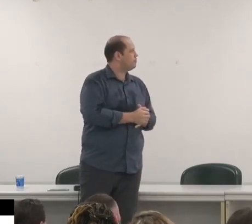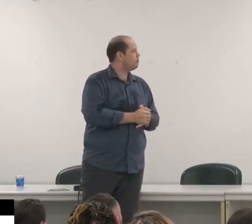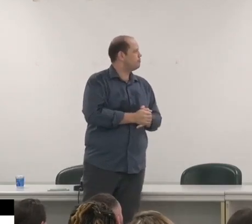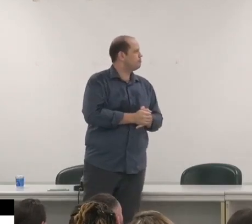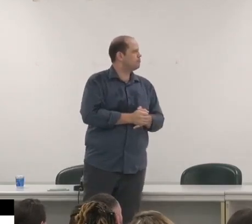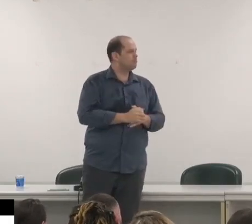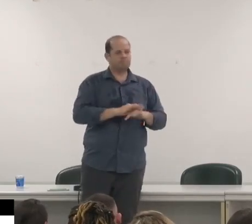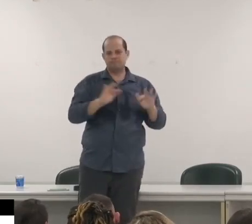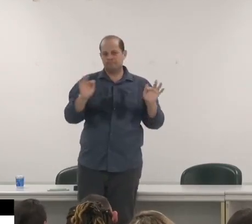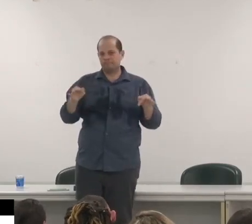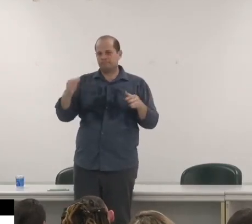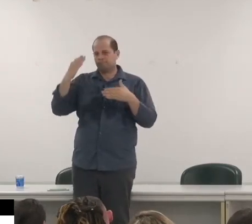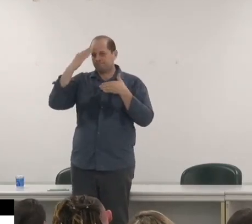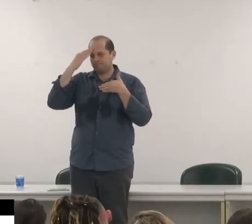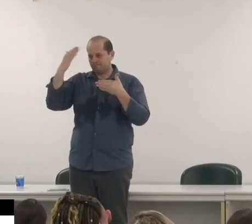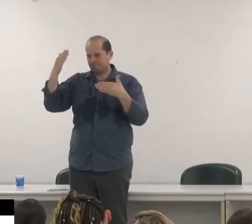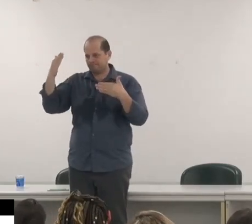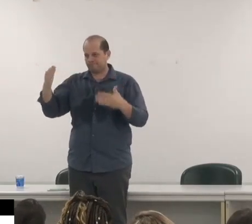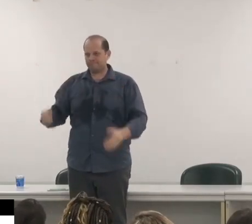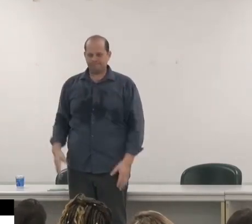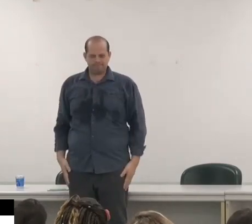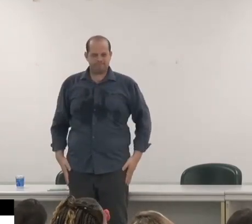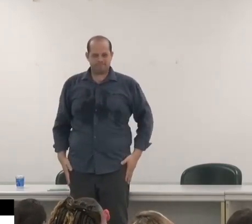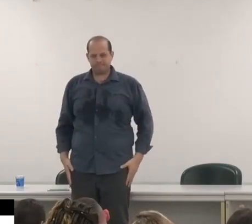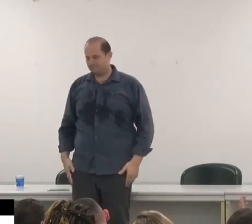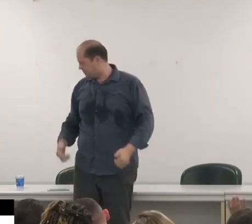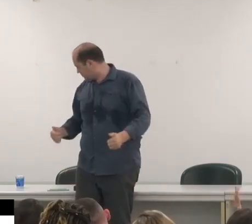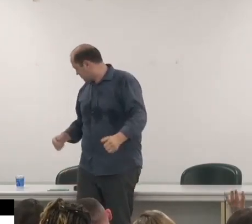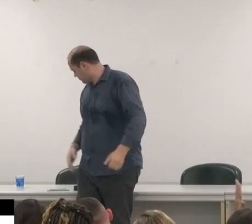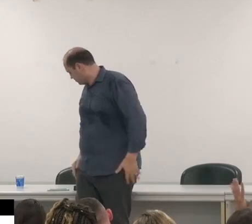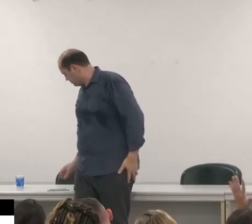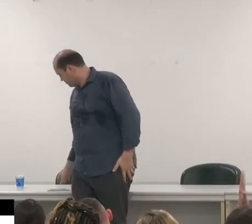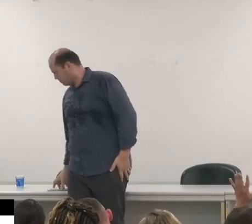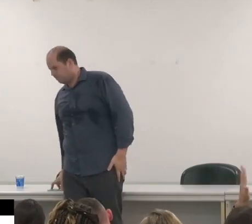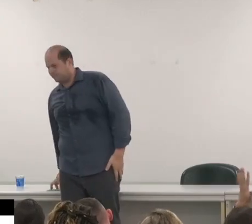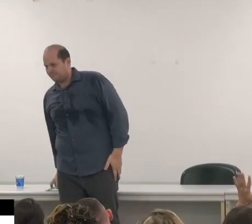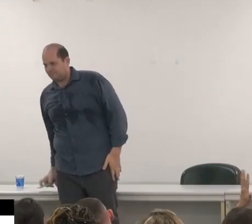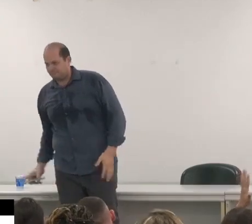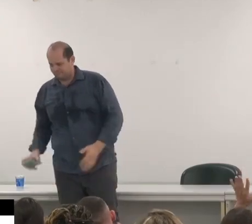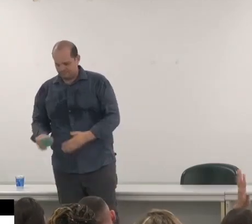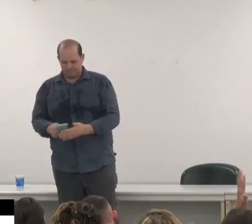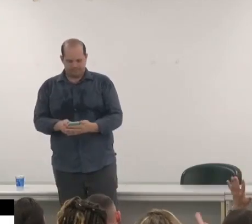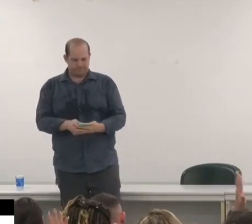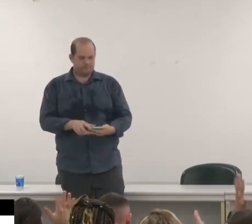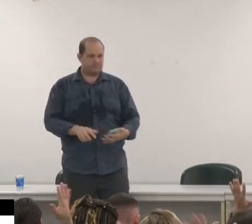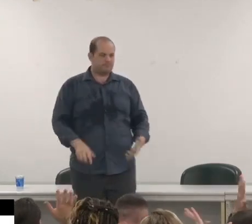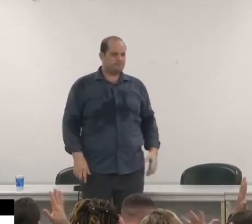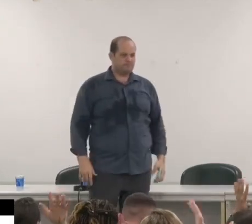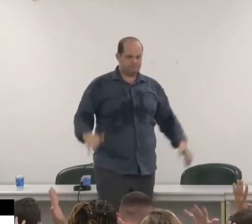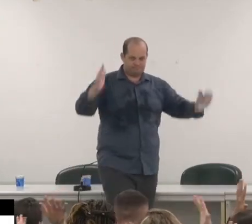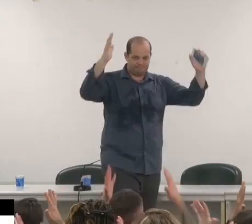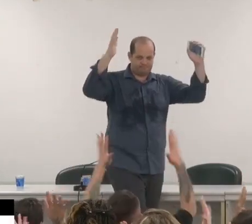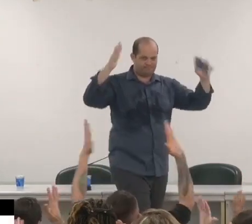para o ensino da Libras, na medida em que a gente formaliza essa gramática. É isso, muito obrigado.